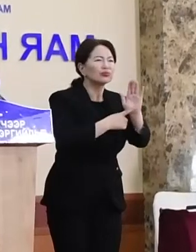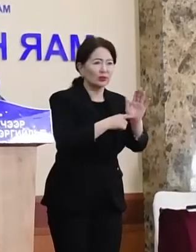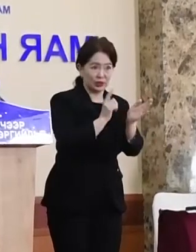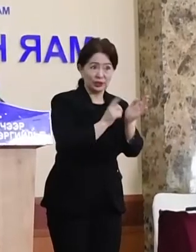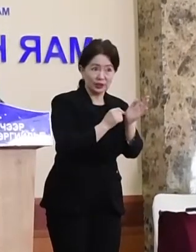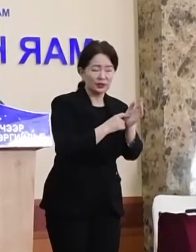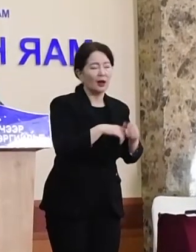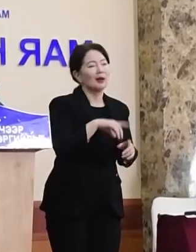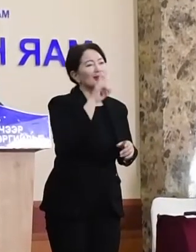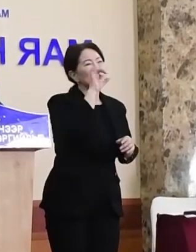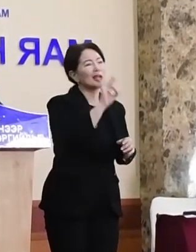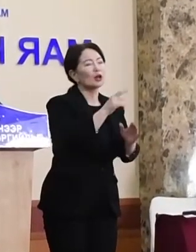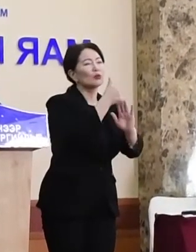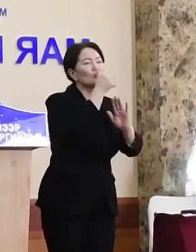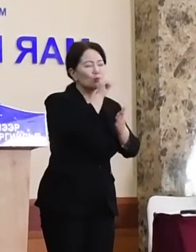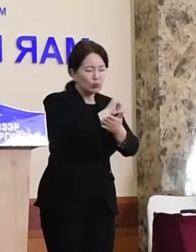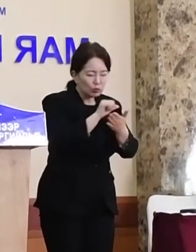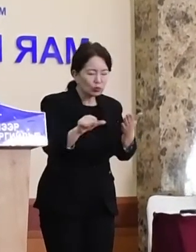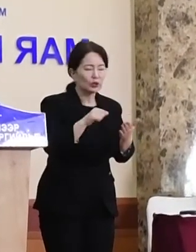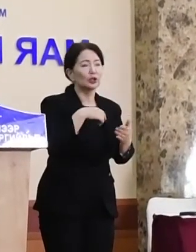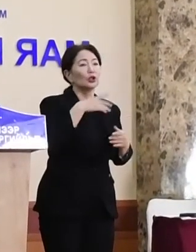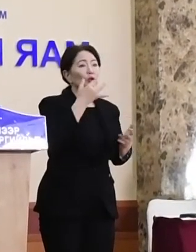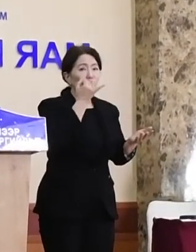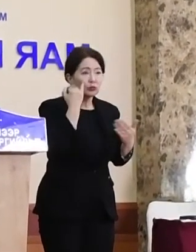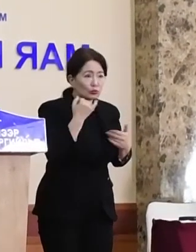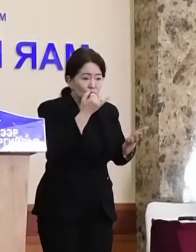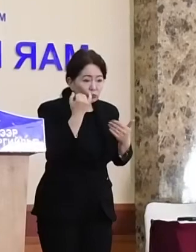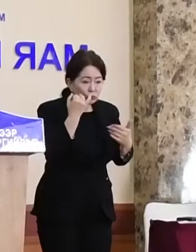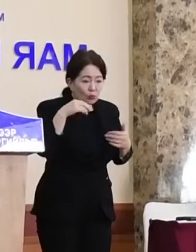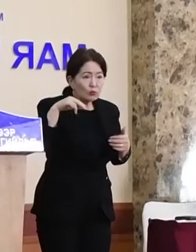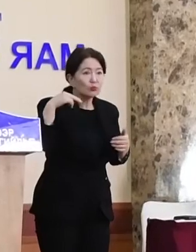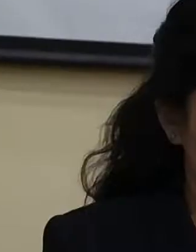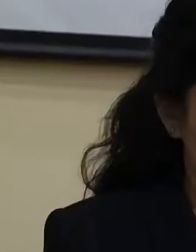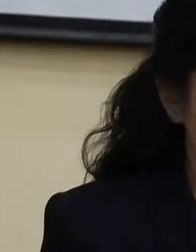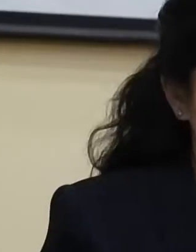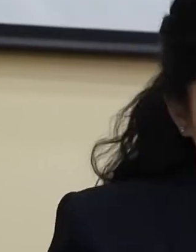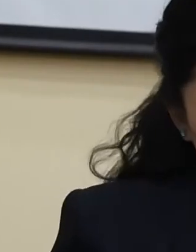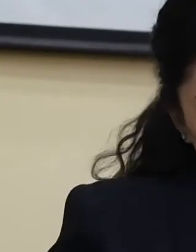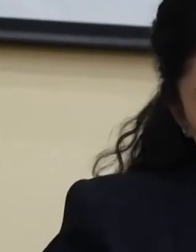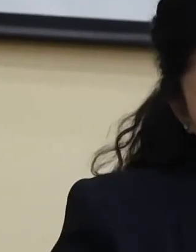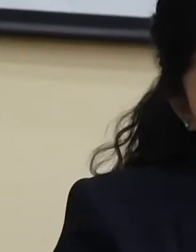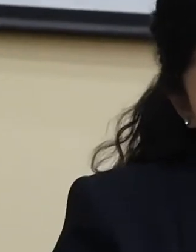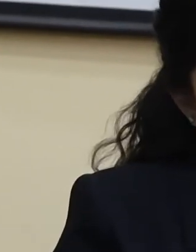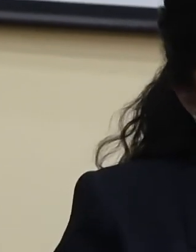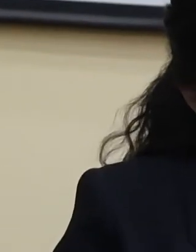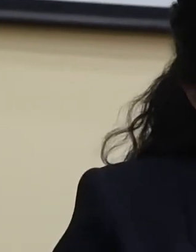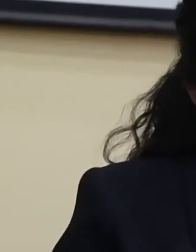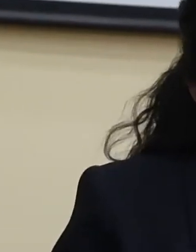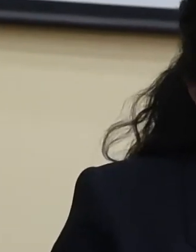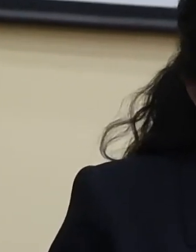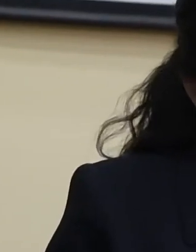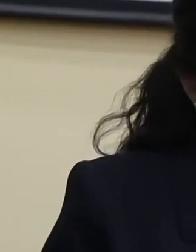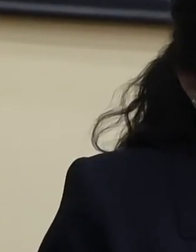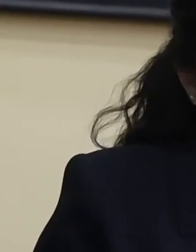сар болгоны дүүрэн 7 хоногт эрүүл мэндийн яамны нийт үзэх хот хөвчлийн 5 хүнтэй сан болгоны шийдвэрлэлийн талаар